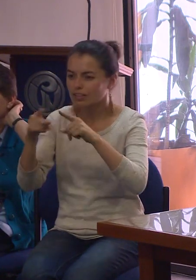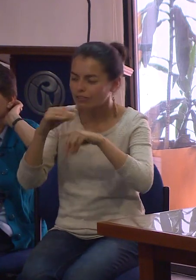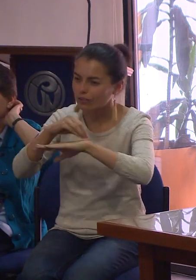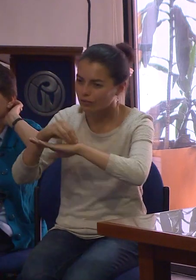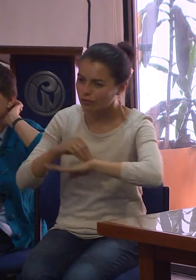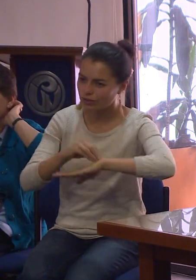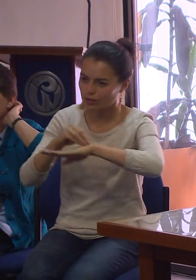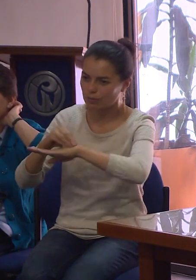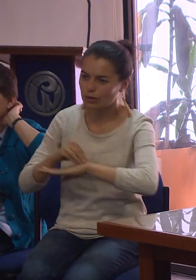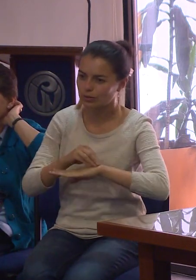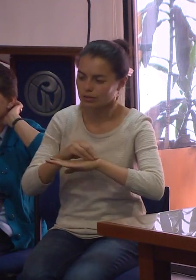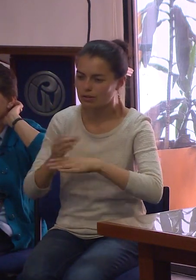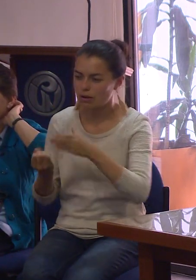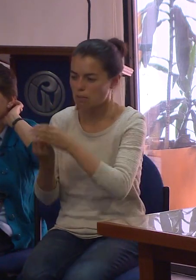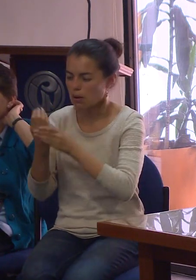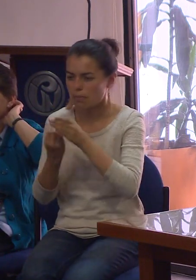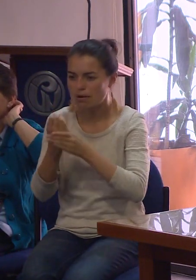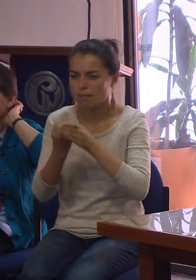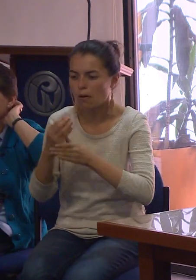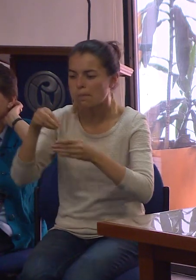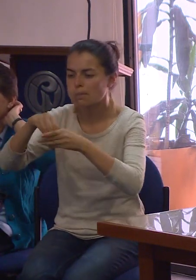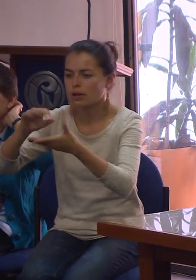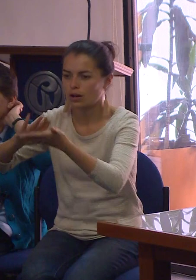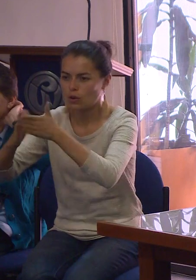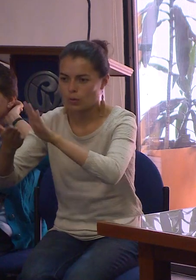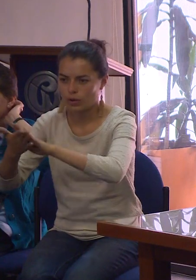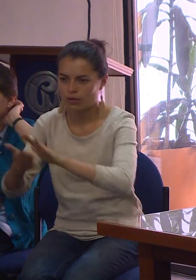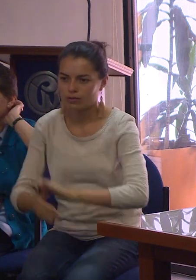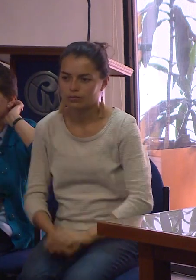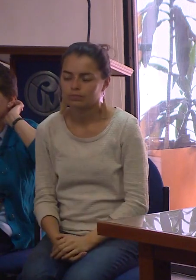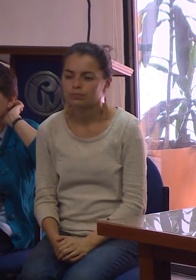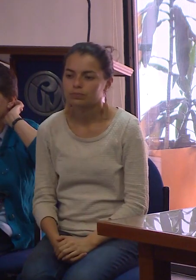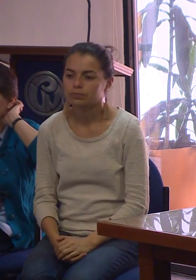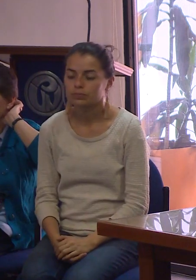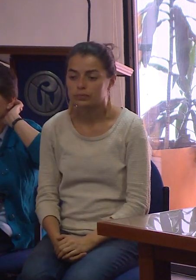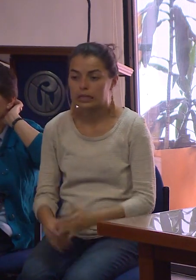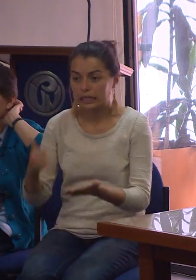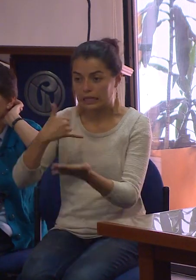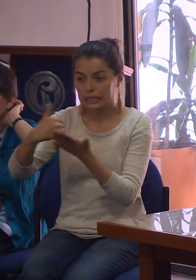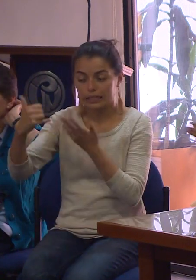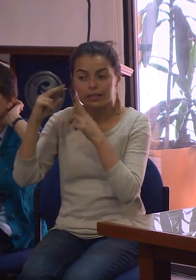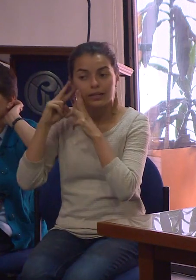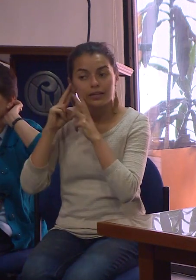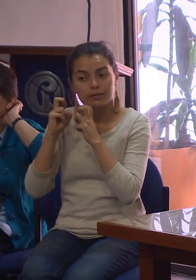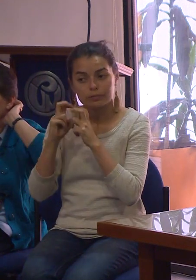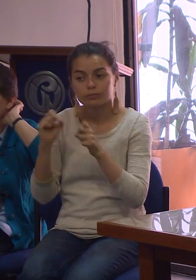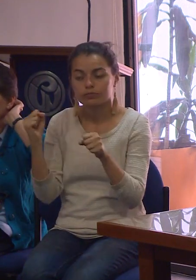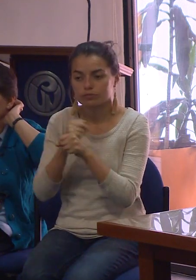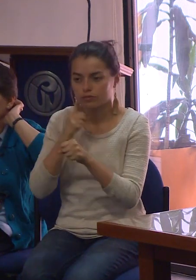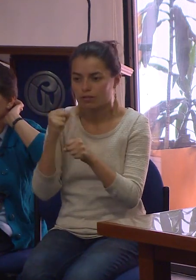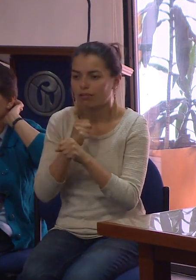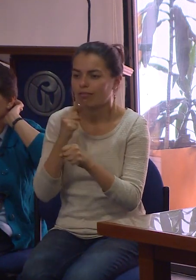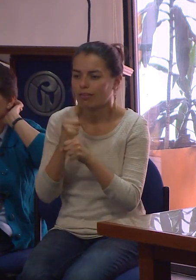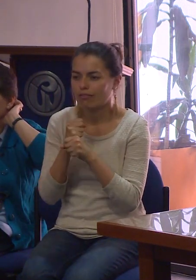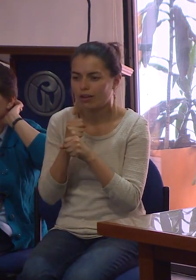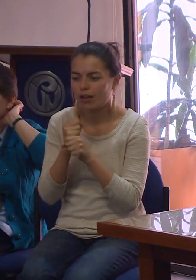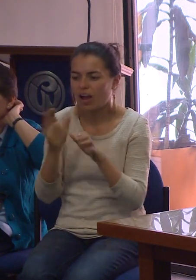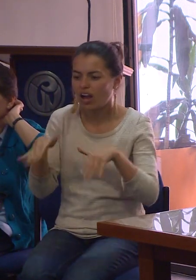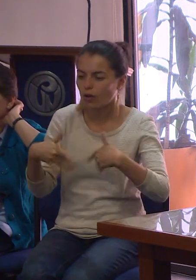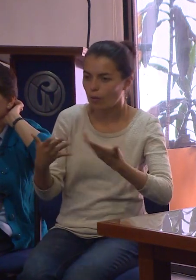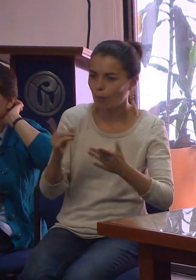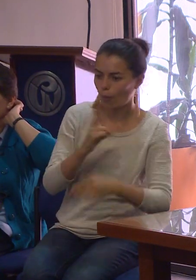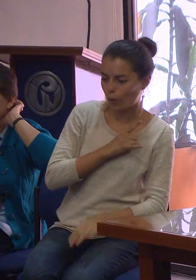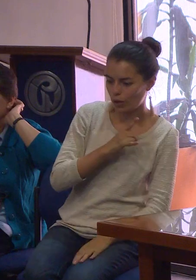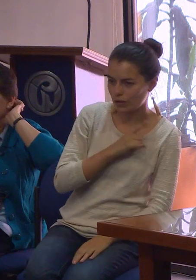fenómenos como tal en las comunidades. Entonces, pues la línea trabaja como ese vínculo que hay entre